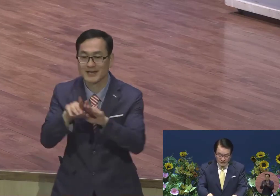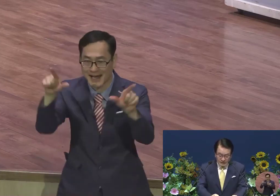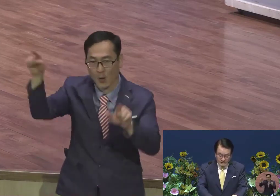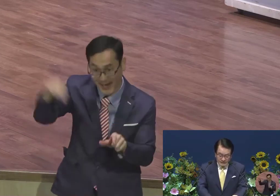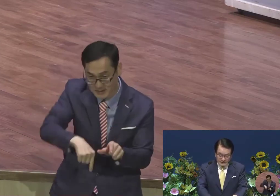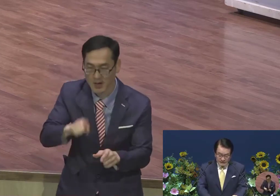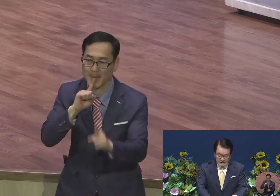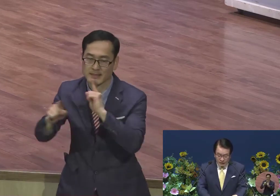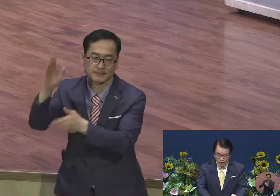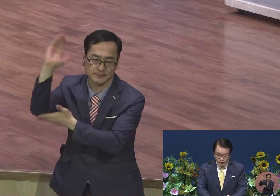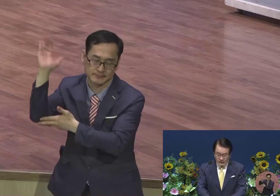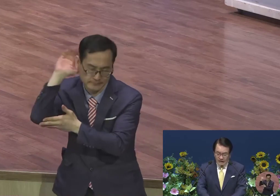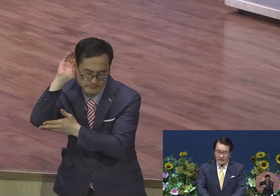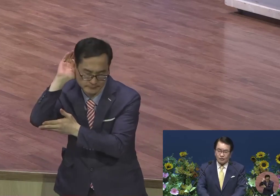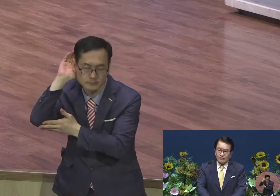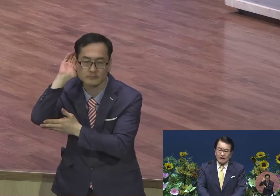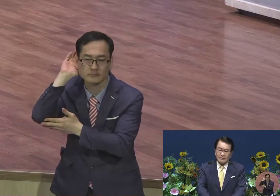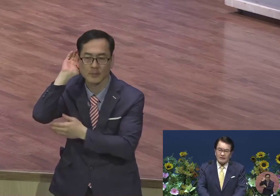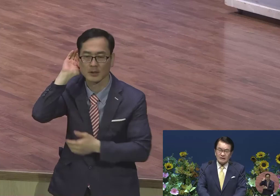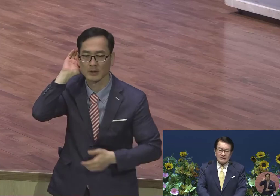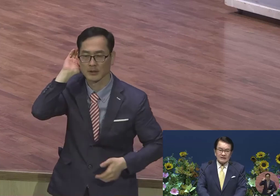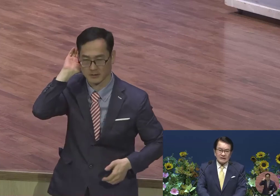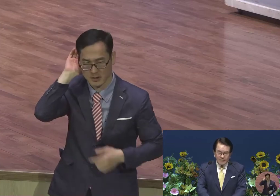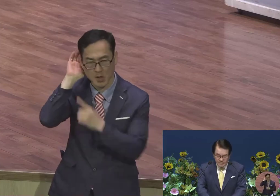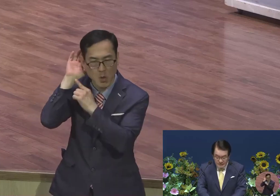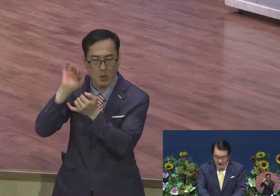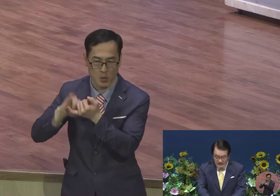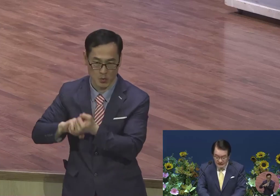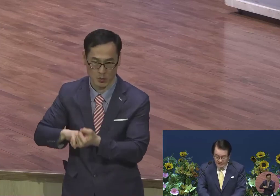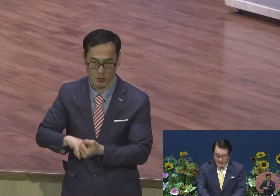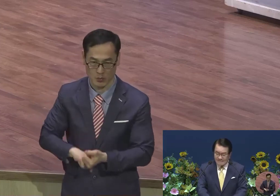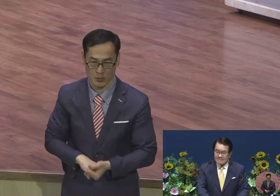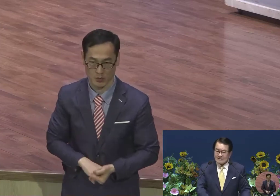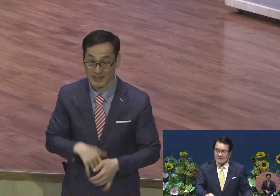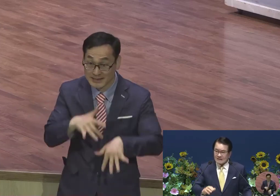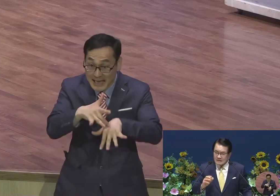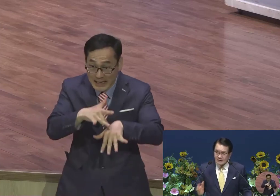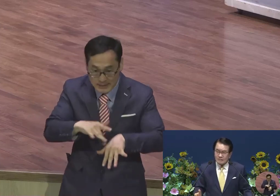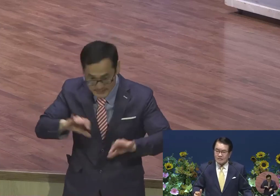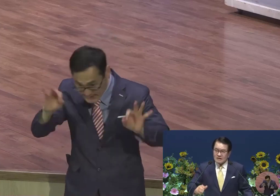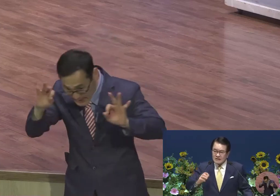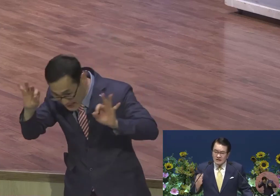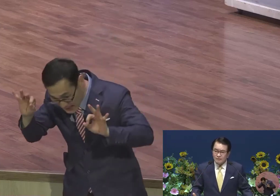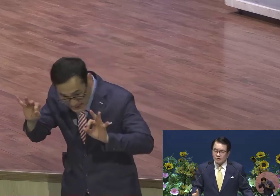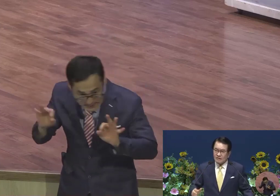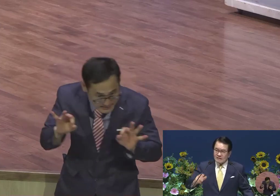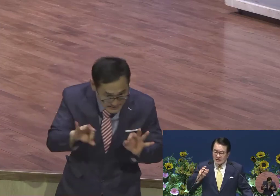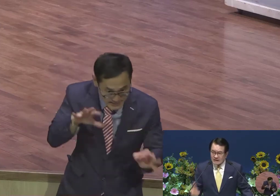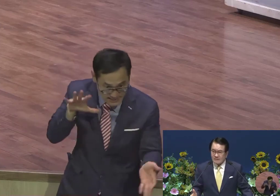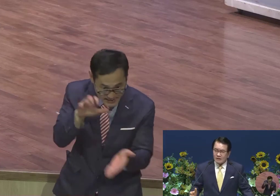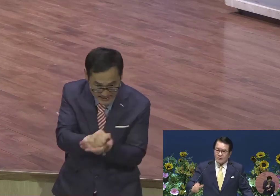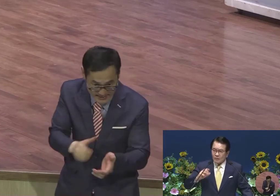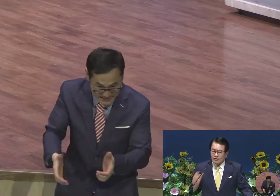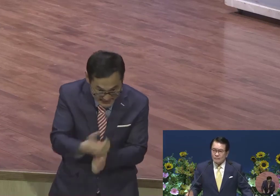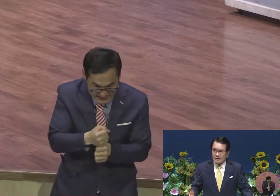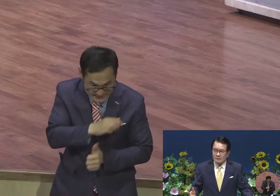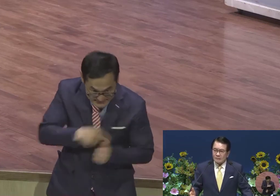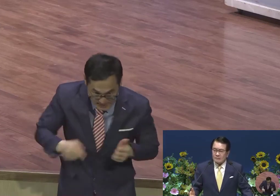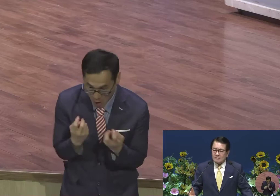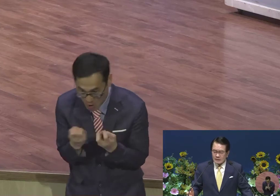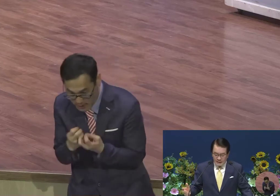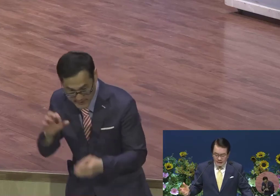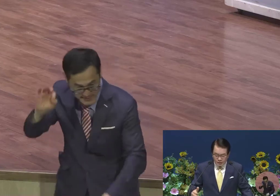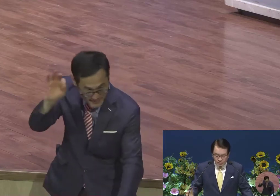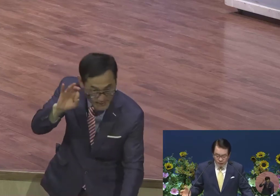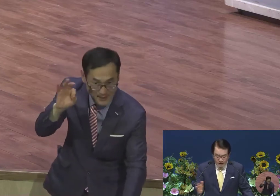적용해야 됩니다 사단은 우는 사단까지 돌아다니면서 삼귀자를 찾아 상처받도록 시험주도록 낚시받도록 원수